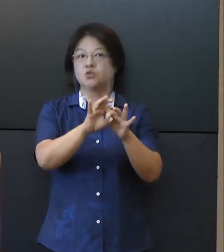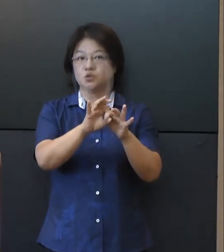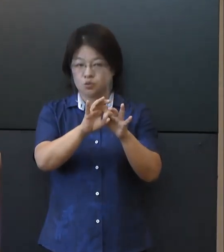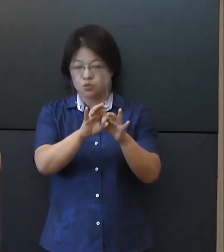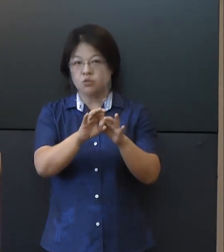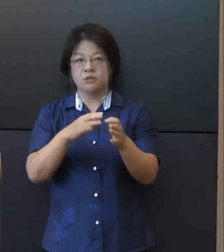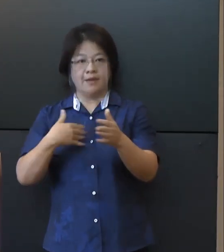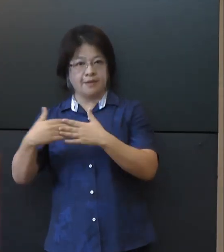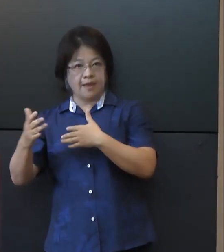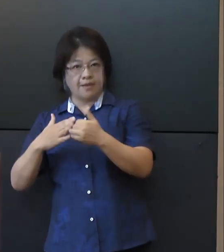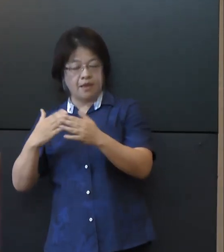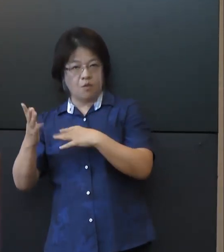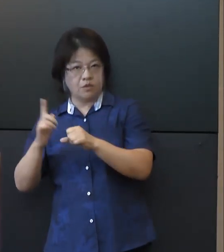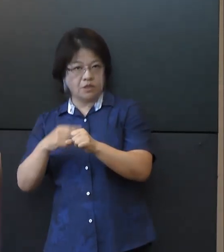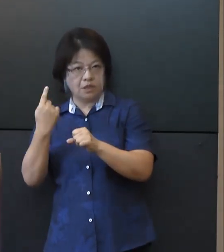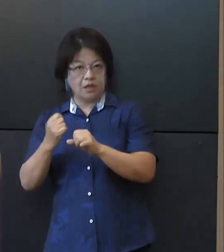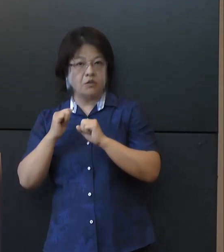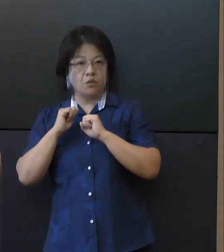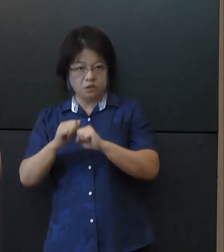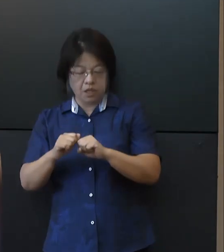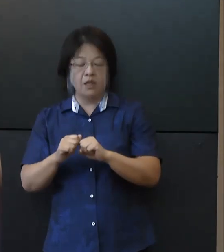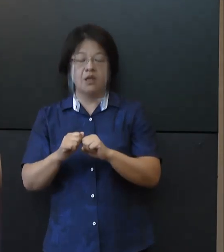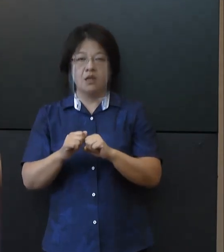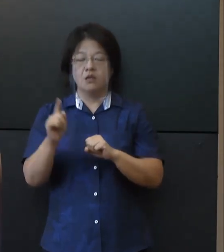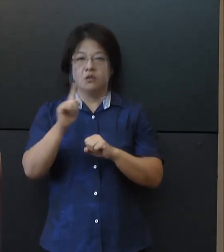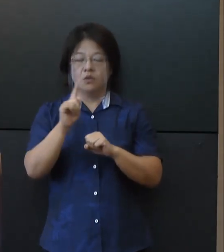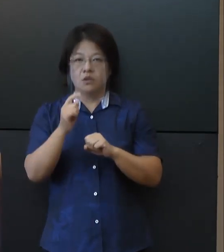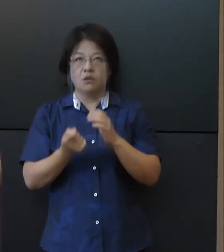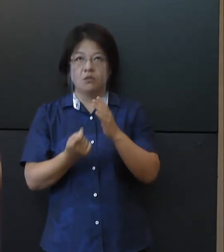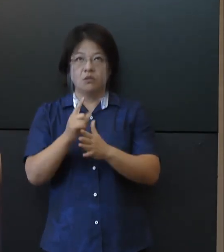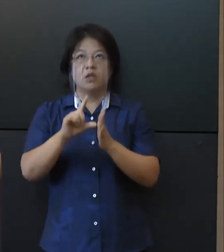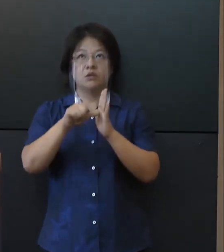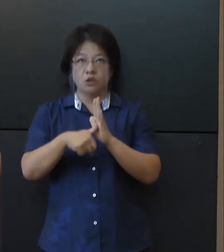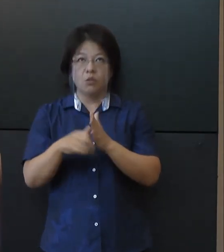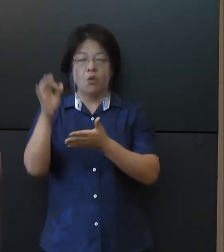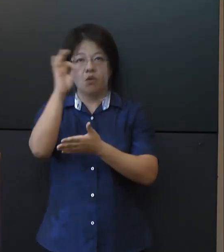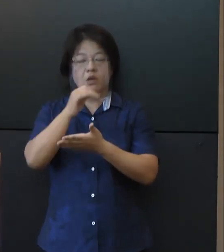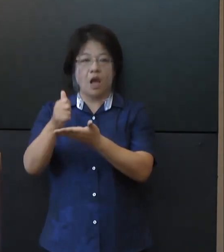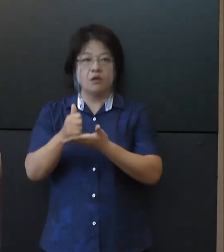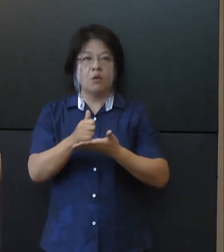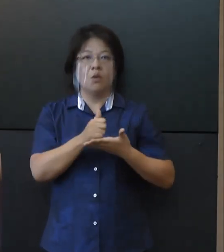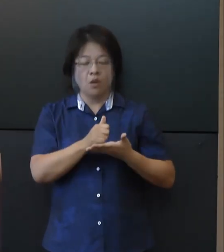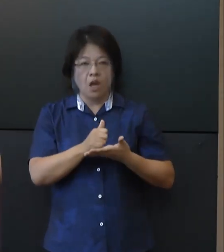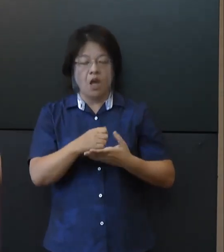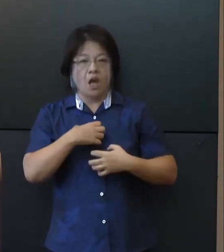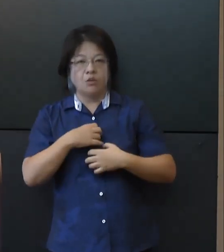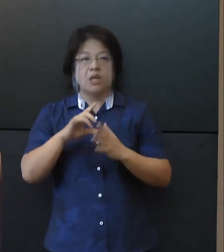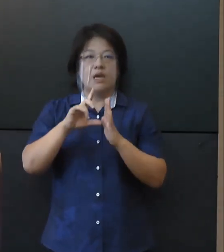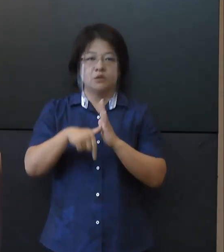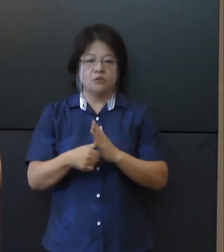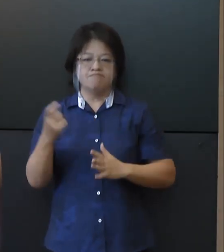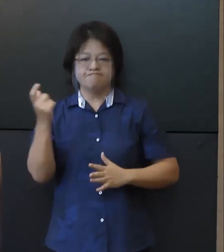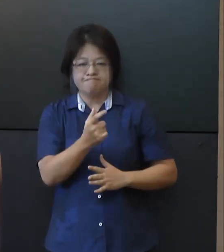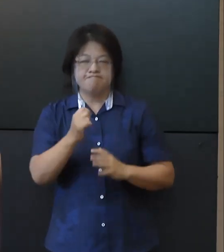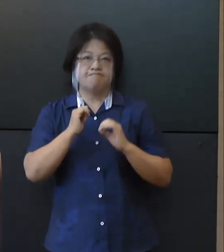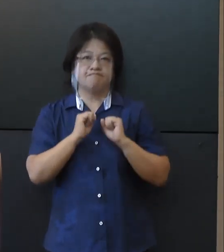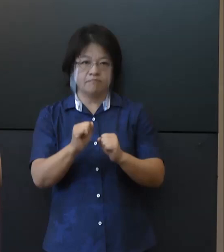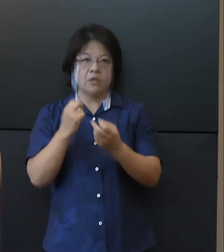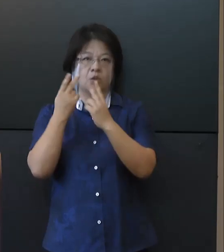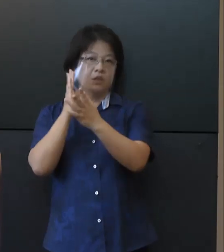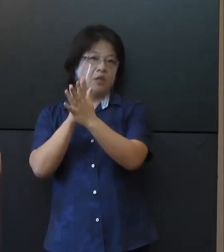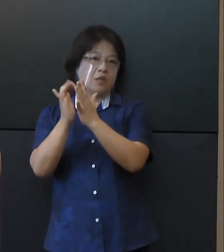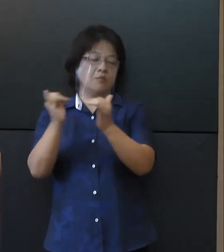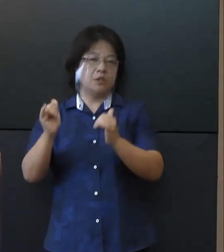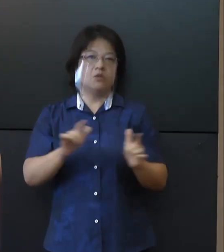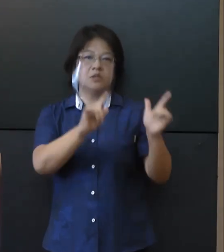を契機として、いかなる観光の危機に直面しても揺らぐことなく県民生活